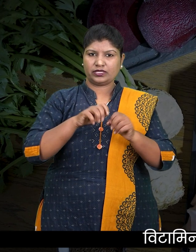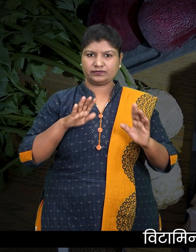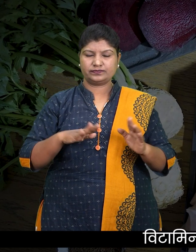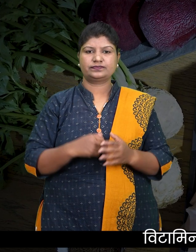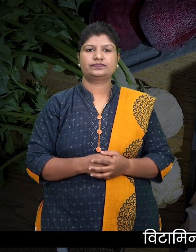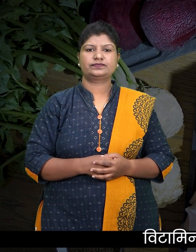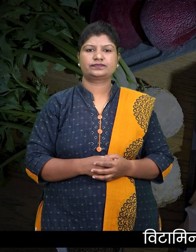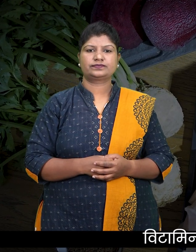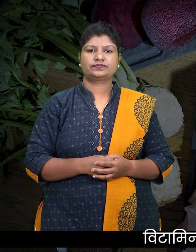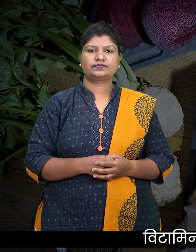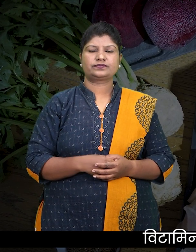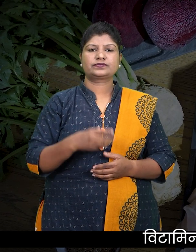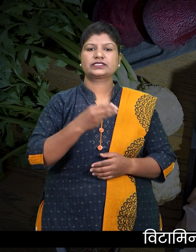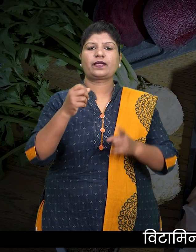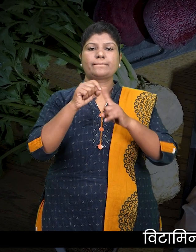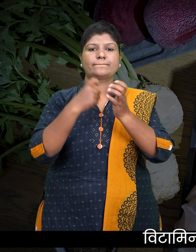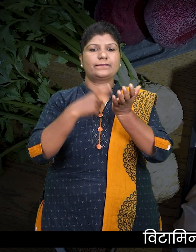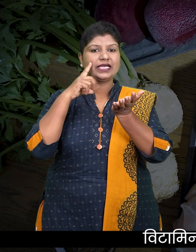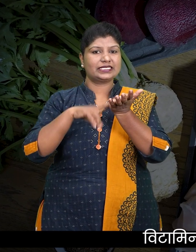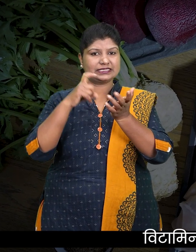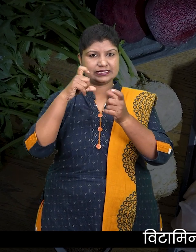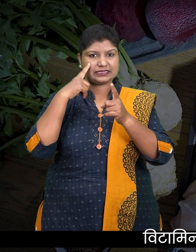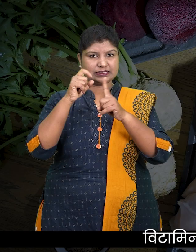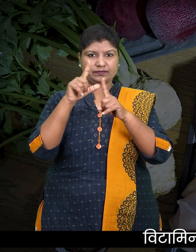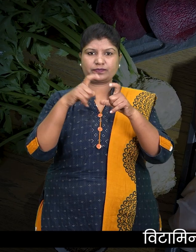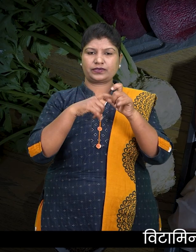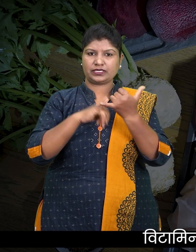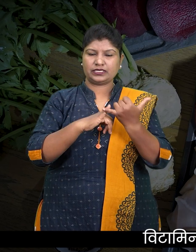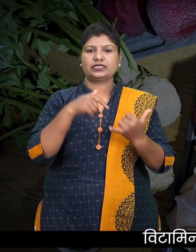विटामिन्स और खनिजों के कार्य पर एक प्रमुख स्रोत।